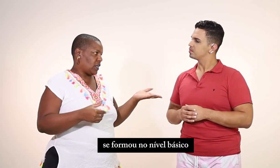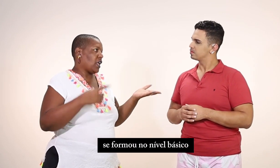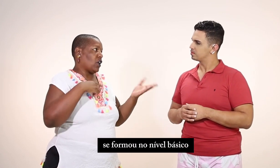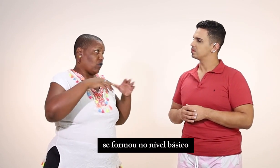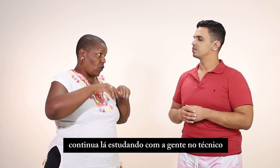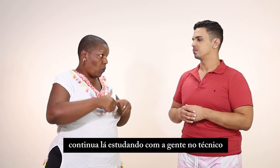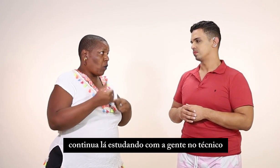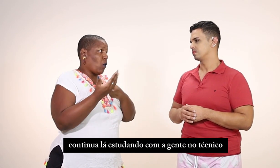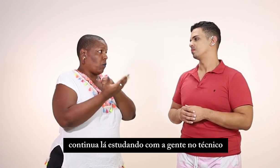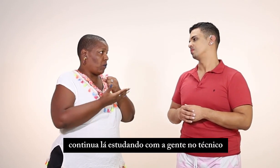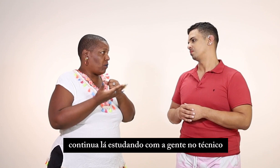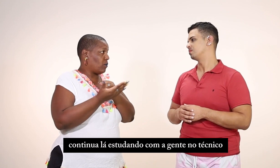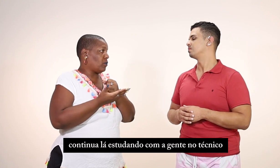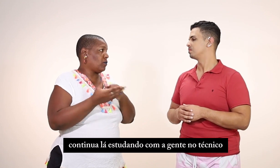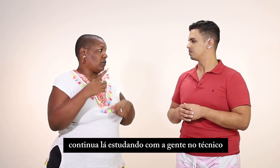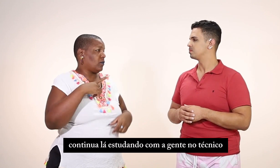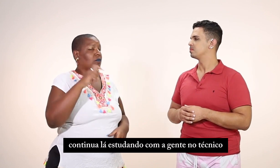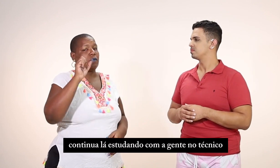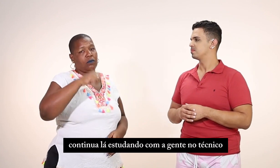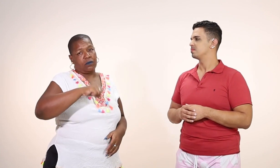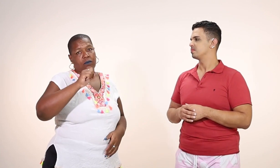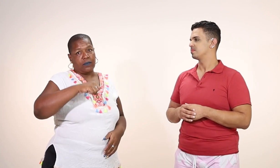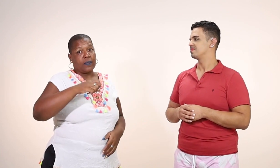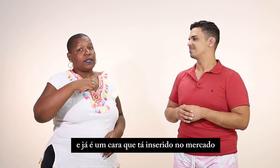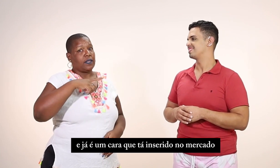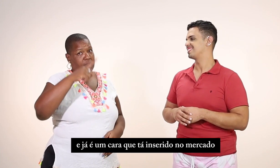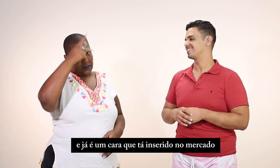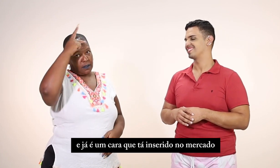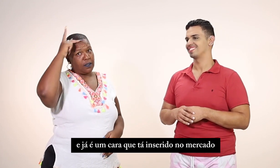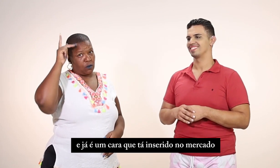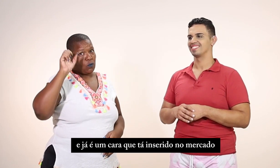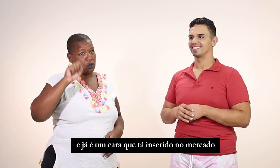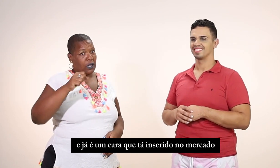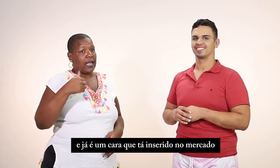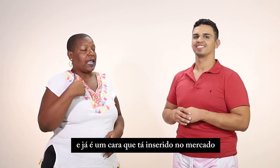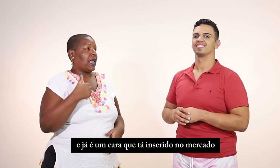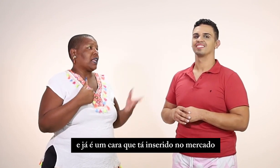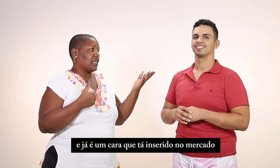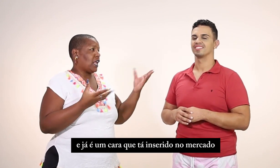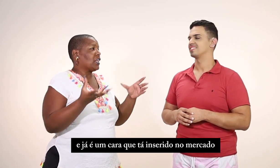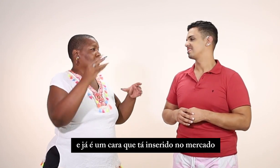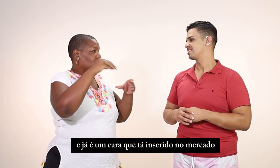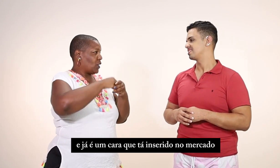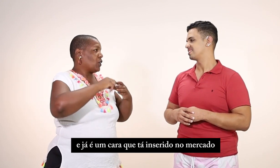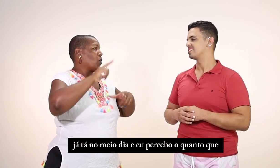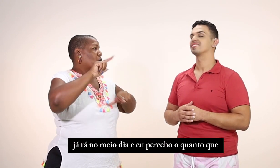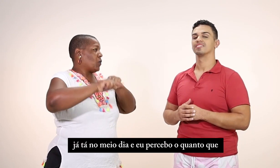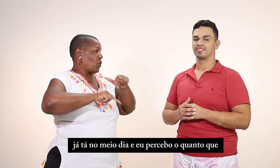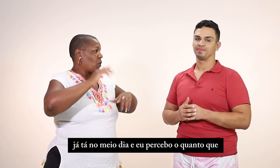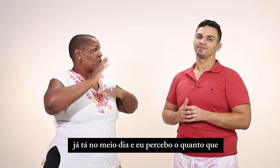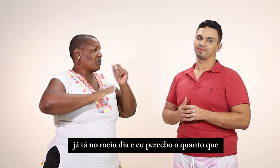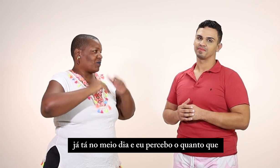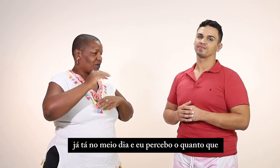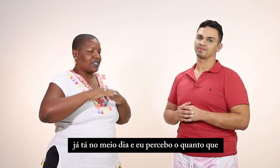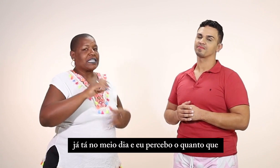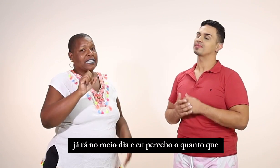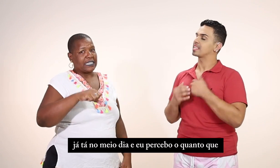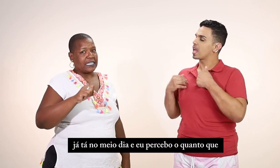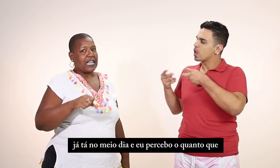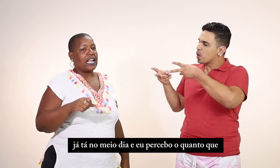nível básico, continua lá estudando com a gente no técnico e já é um cara que está inserido no mercado, já está no métier. E eu percebo o